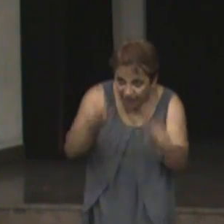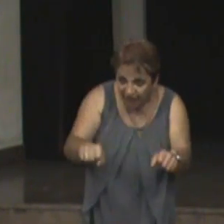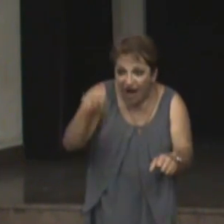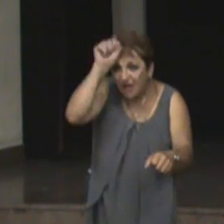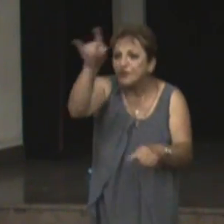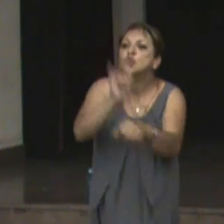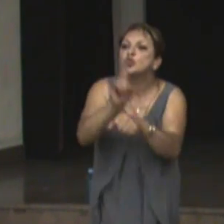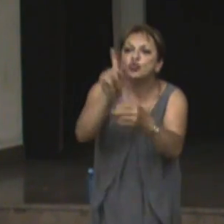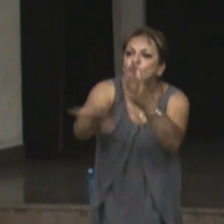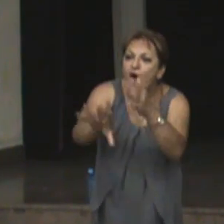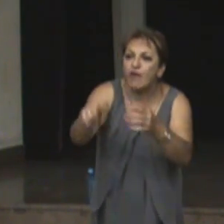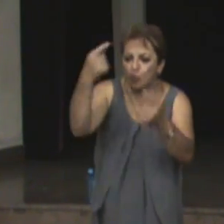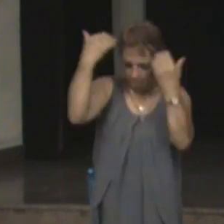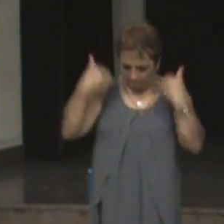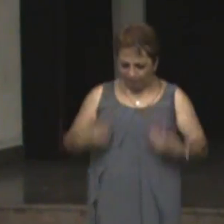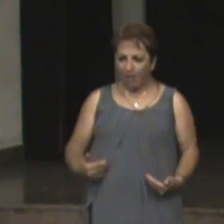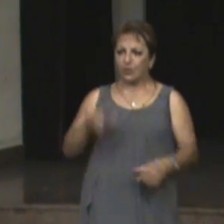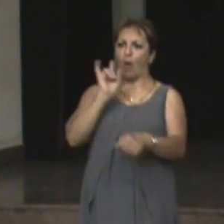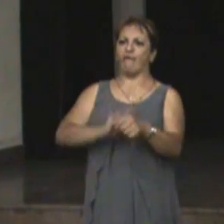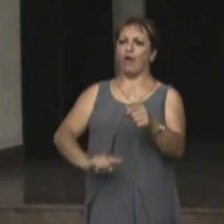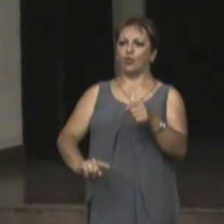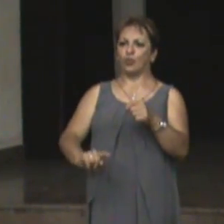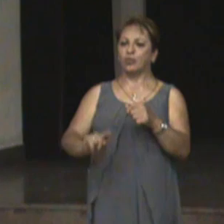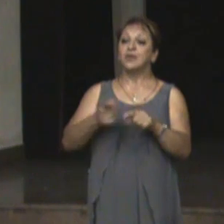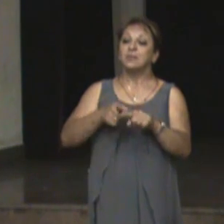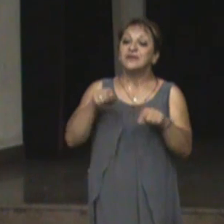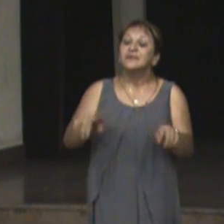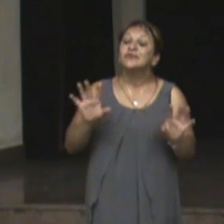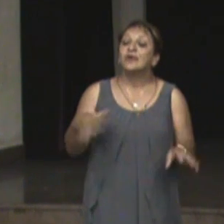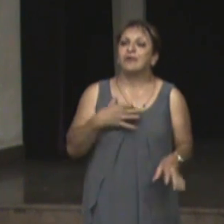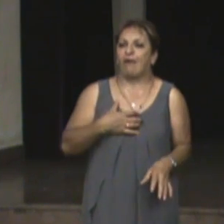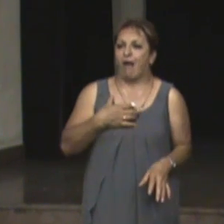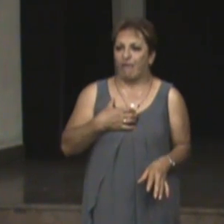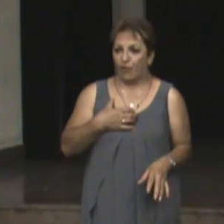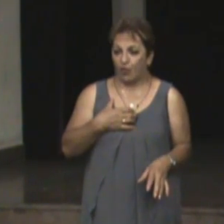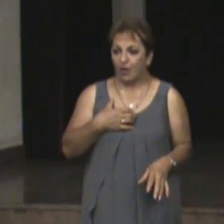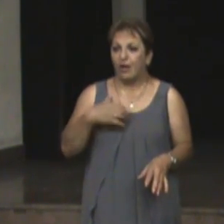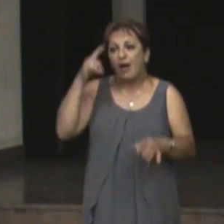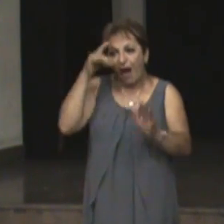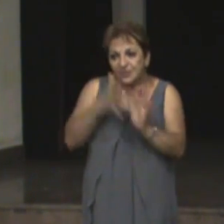է հավատում։ Ես շատ կարևոր է հասկանալու եւ գիտակցելու, որ